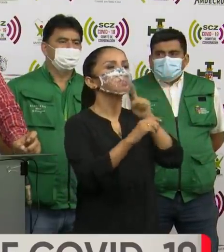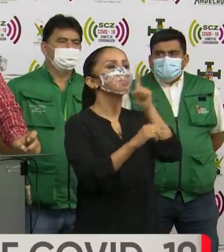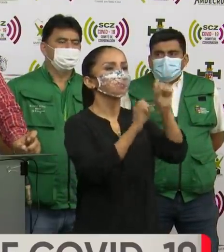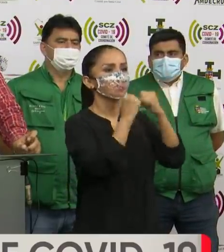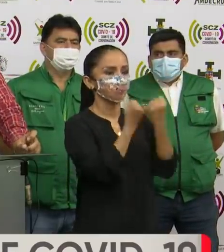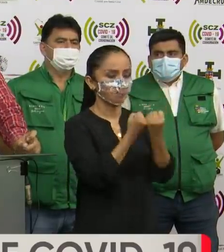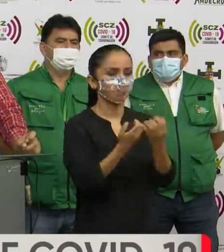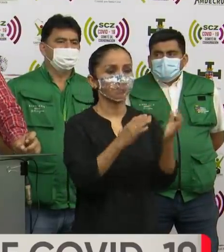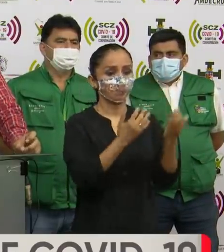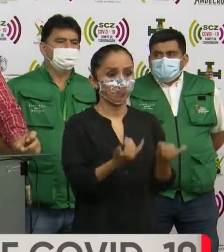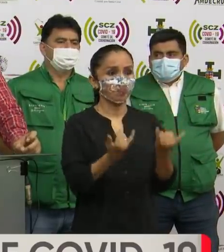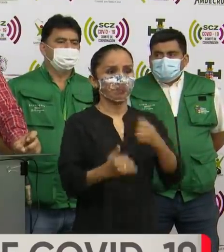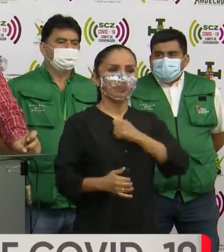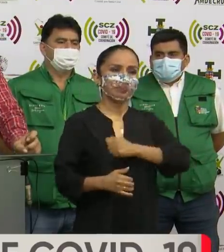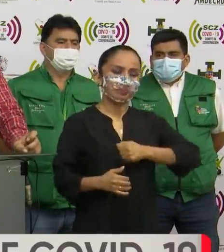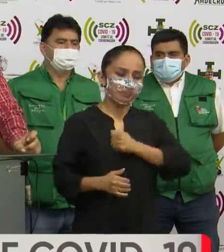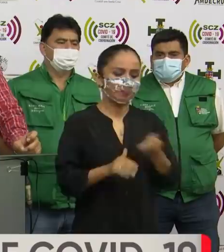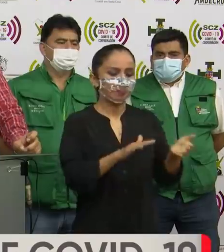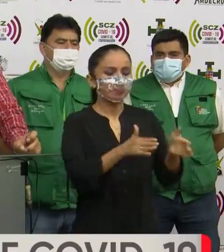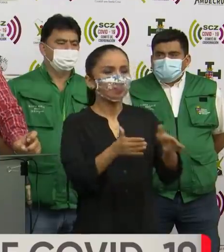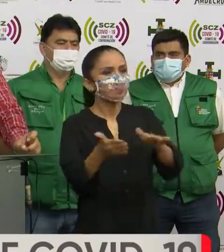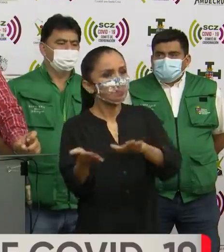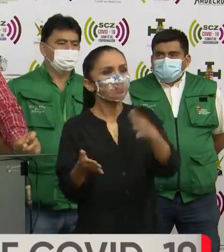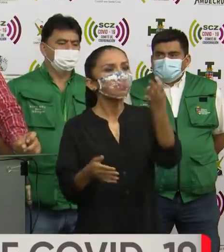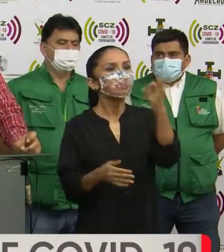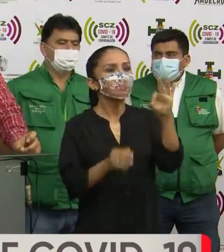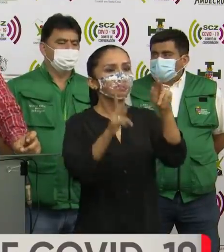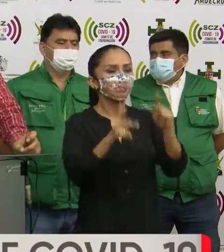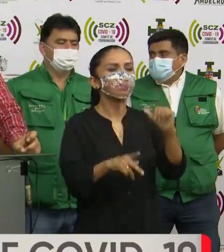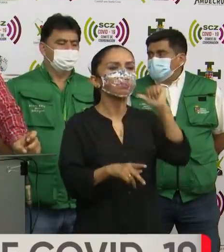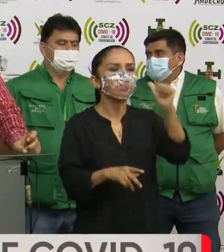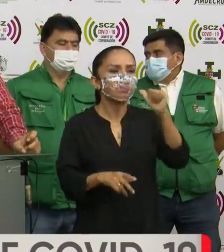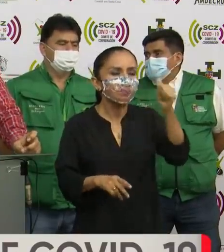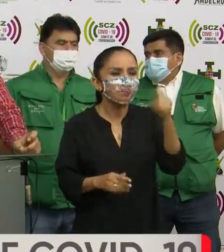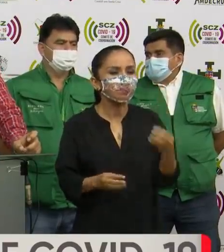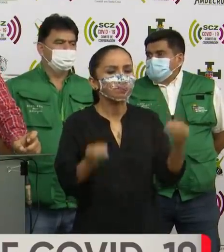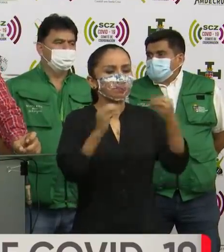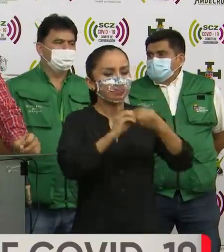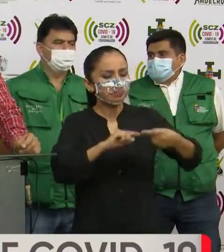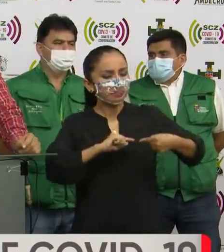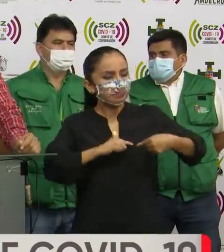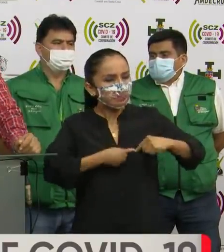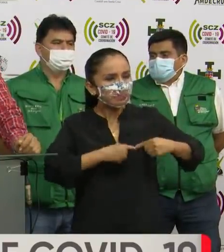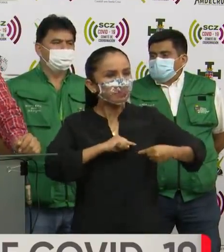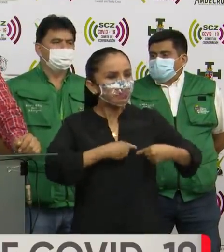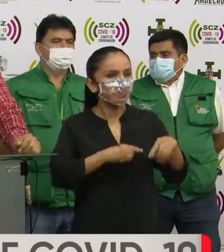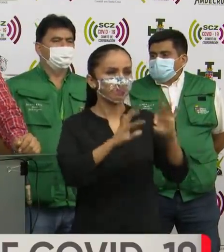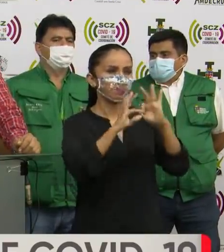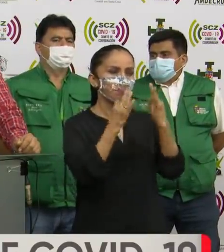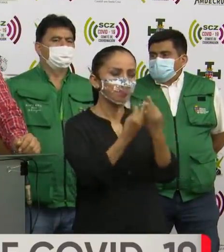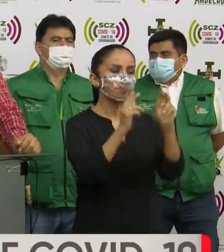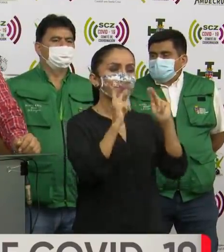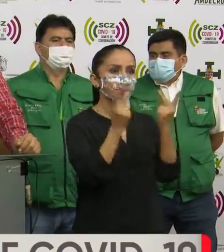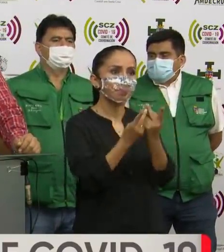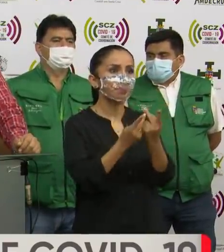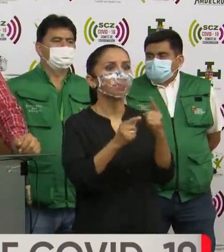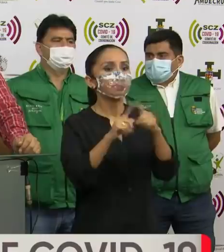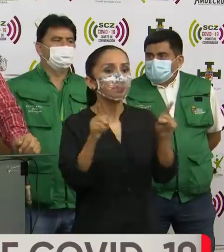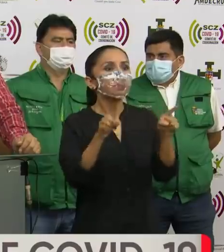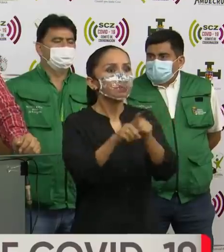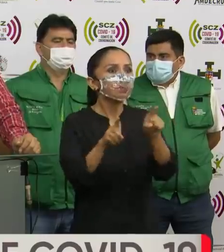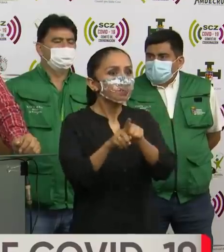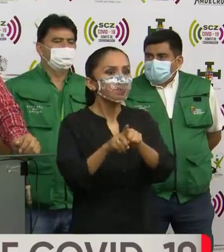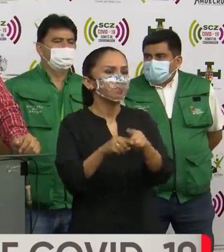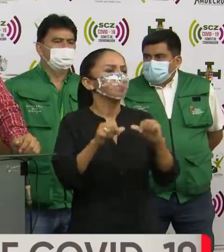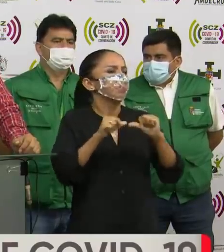y lamentar este registro de fallecimientos que cada día ahonda más el pesar de los seres queridos, pero sobre todo porque